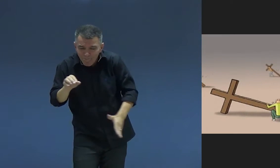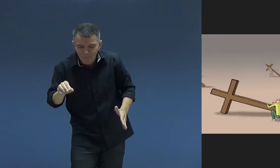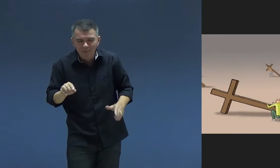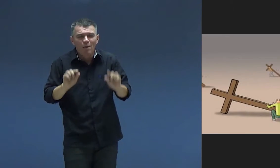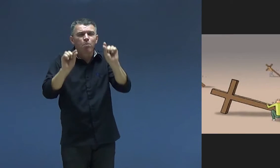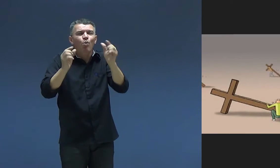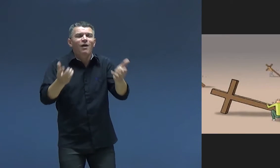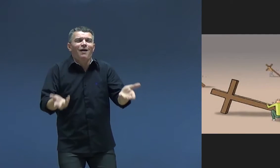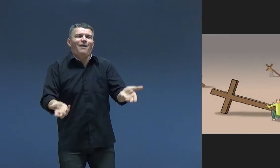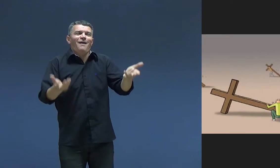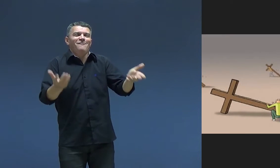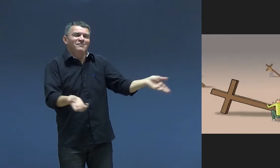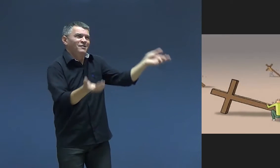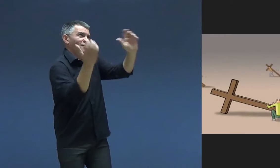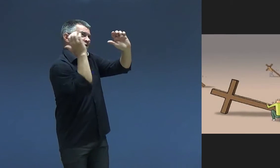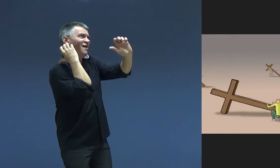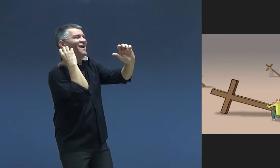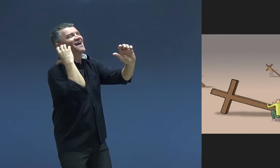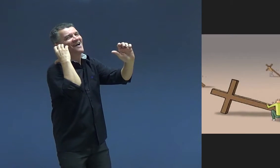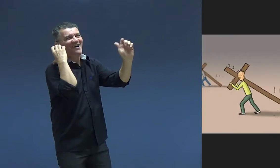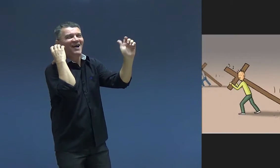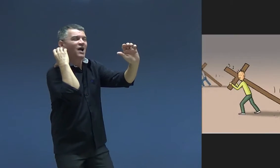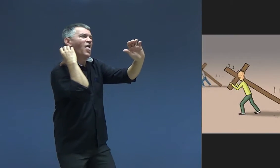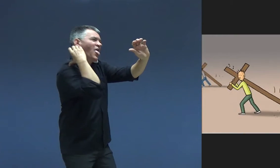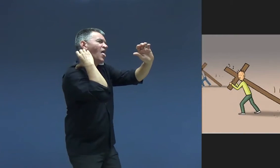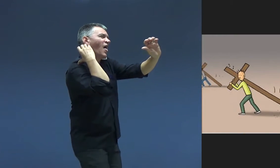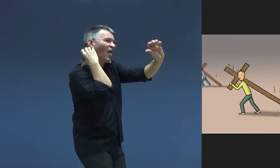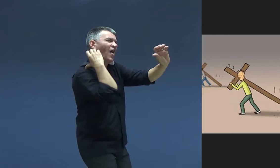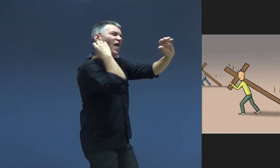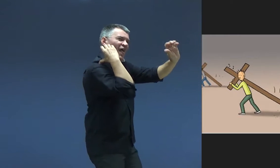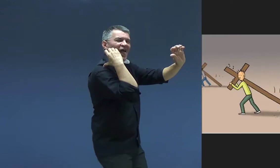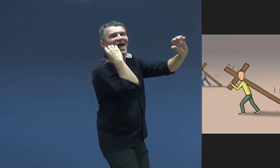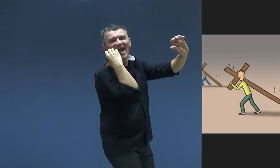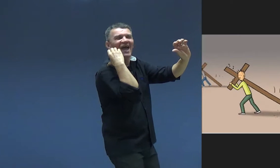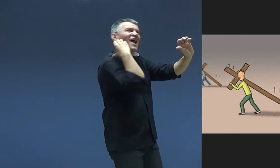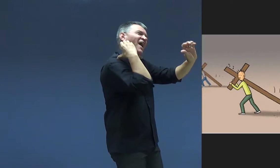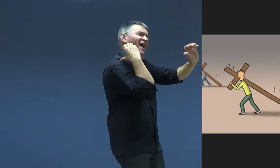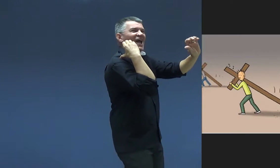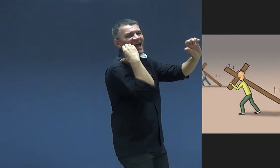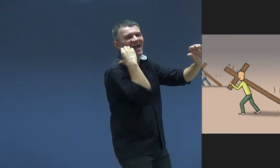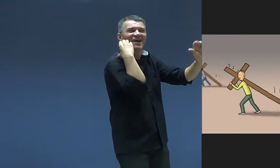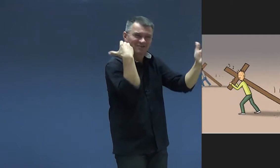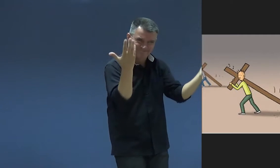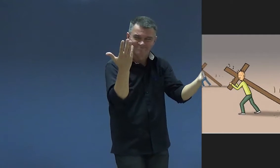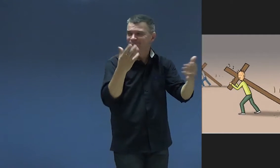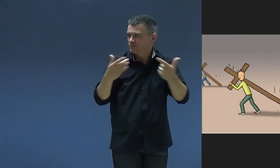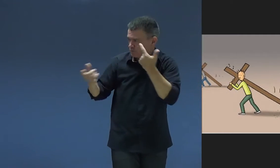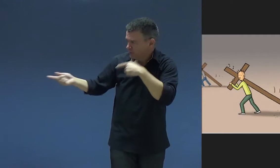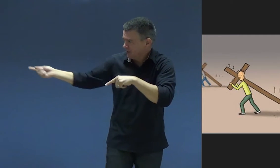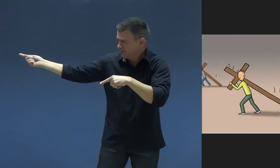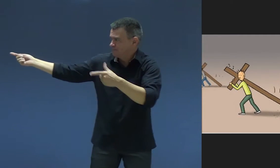Olha lá, ele cortou um pedaço para ficar um pouco mais leve. Ai, agora ficou um pouquinho melhor, né? Vou carregar.